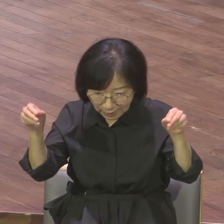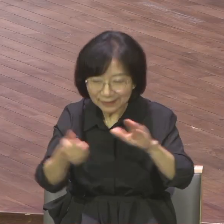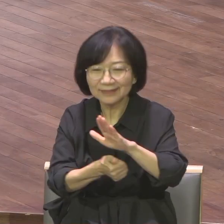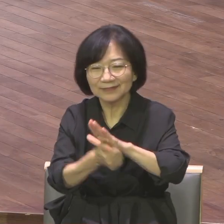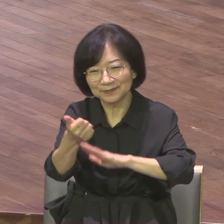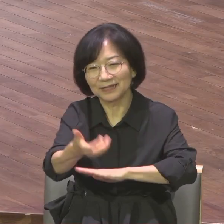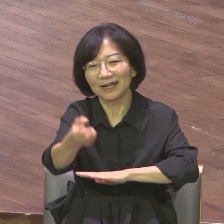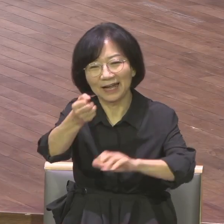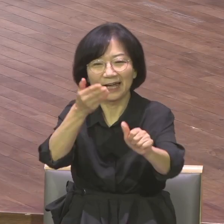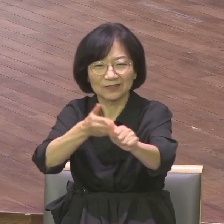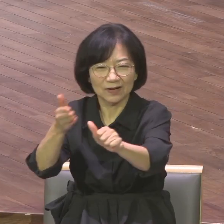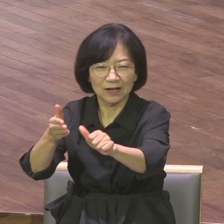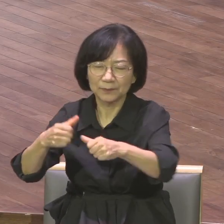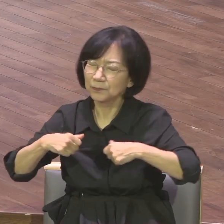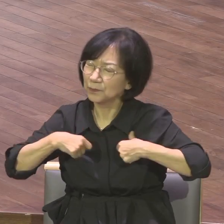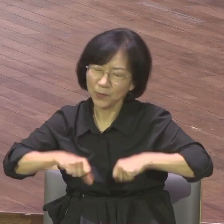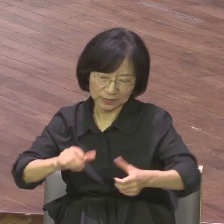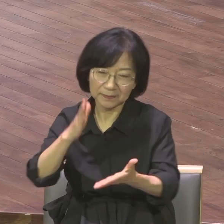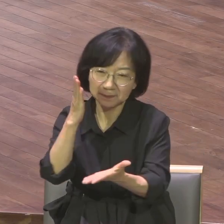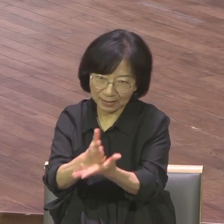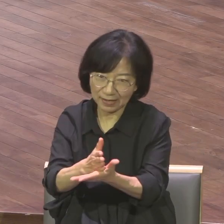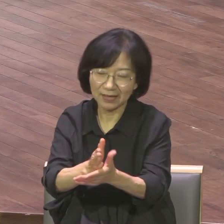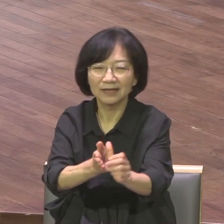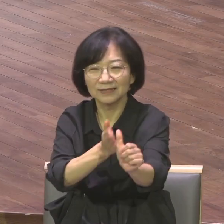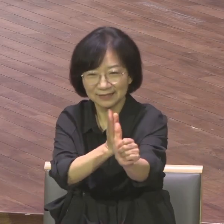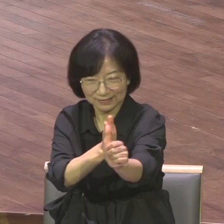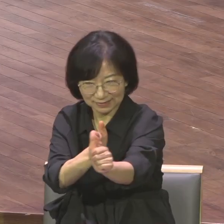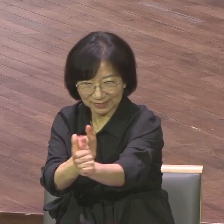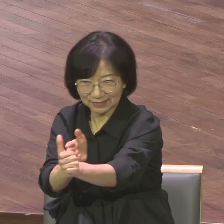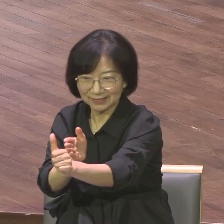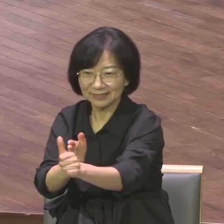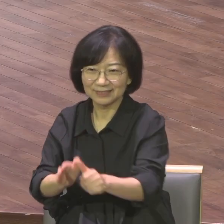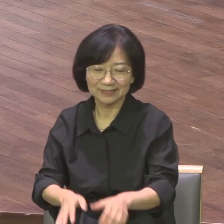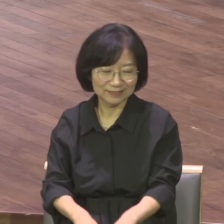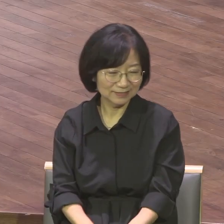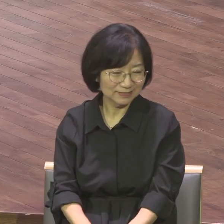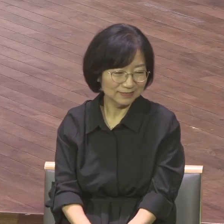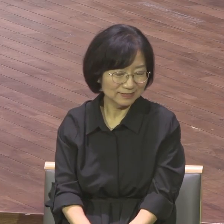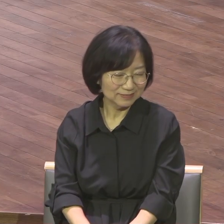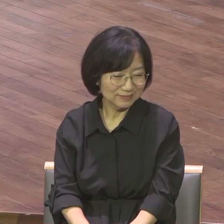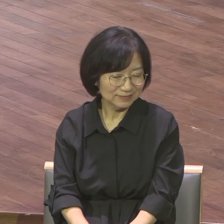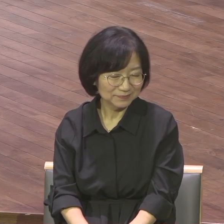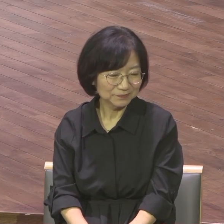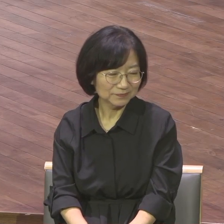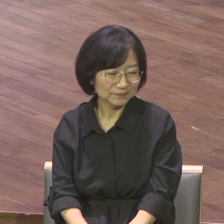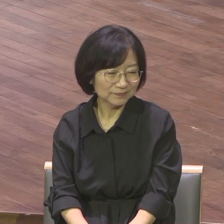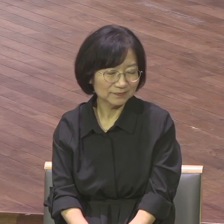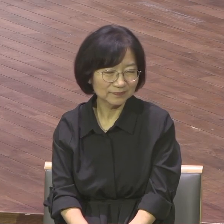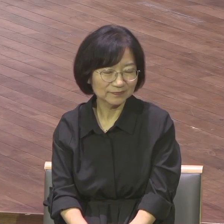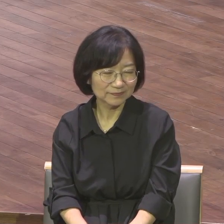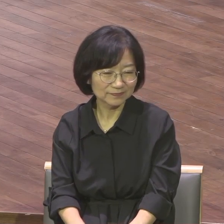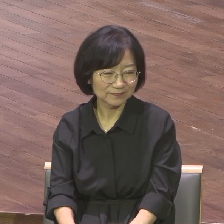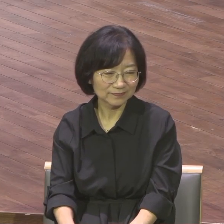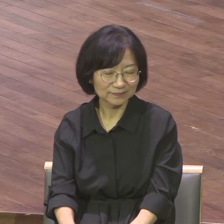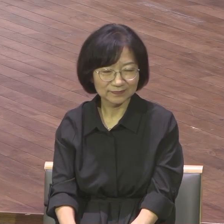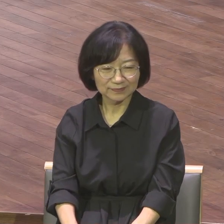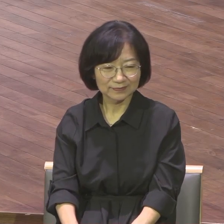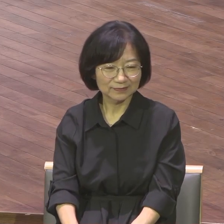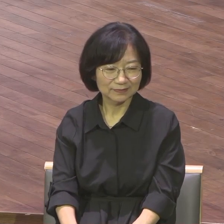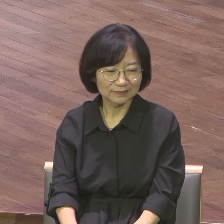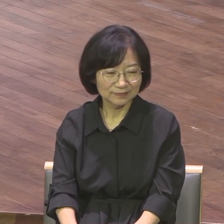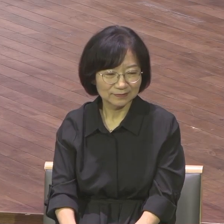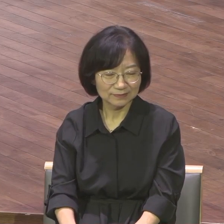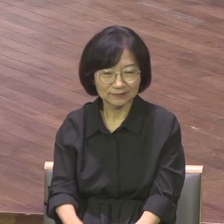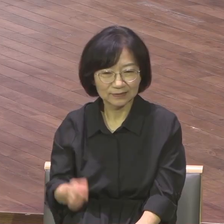절대로 포기하지 마라. 소망을 발견하는 이 영적인 눈이 열려야